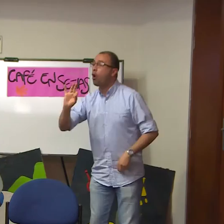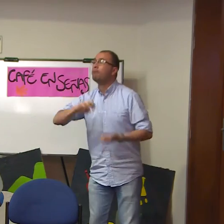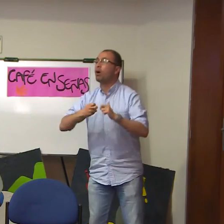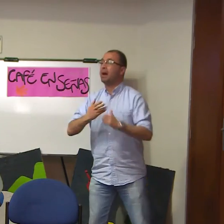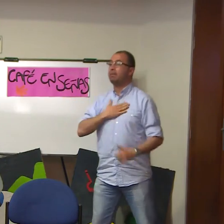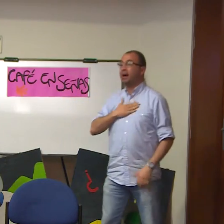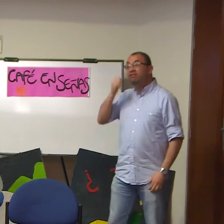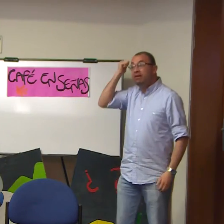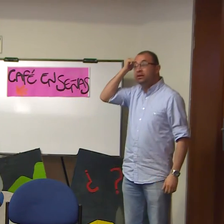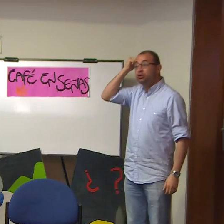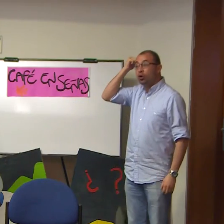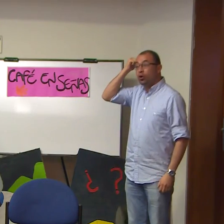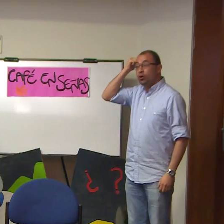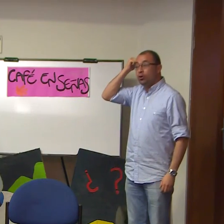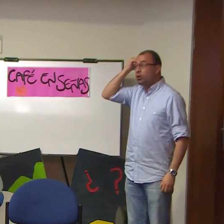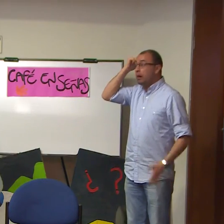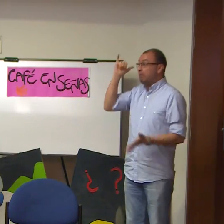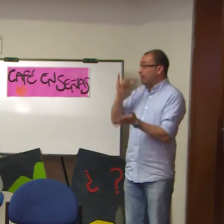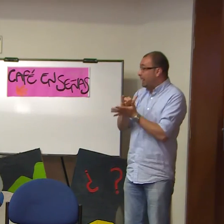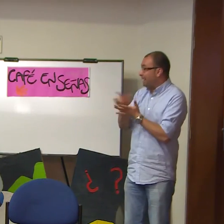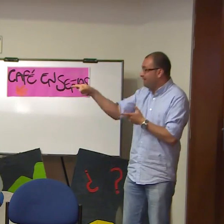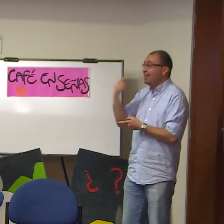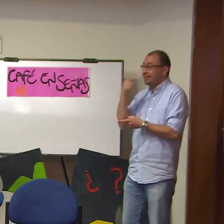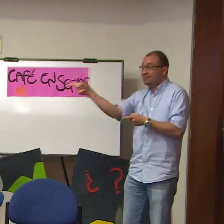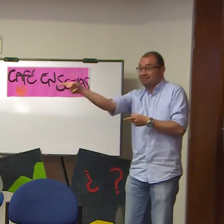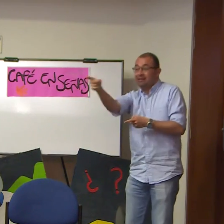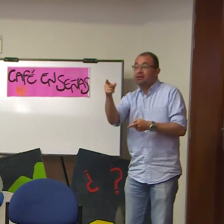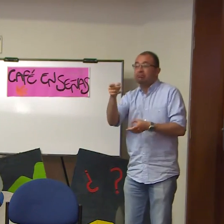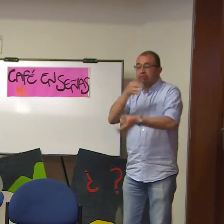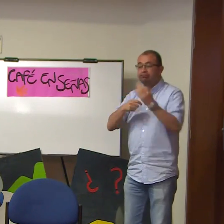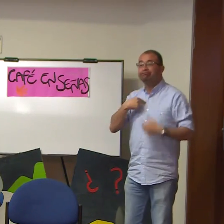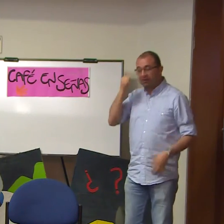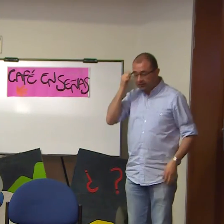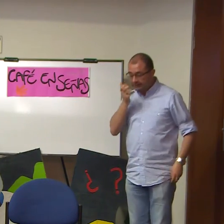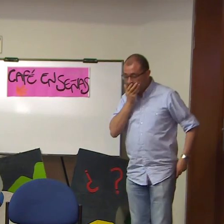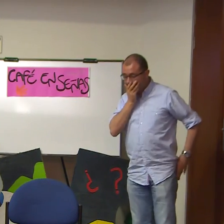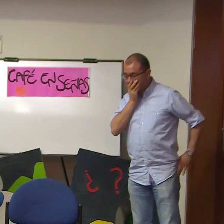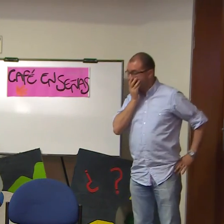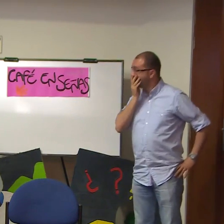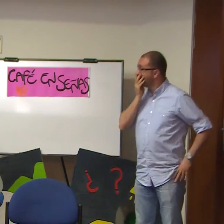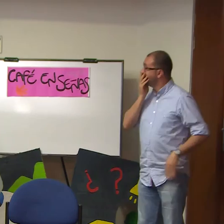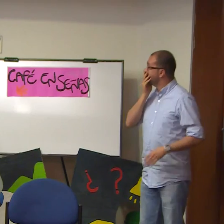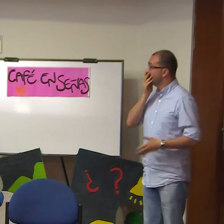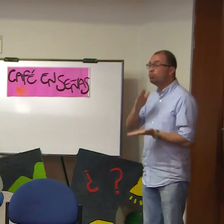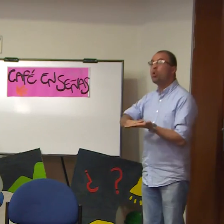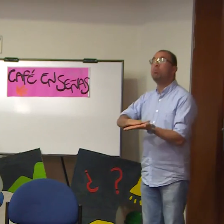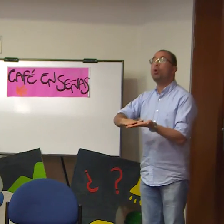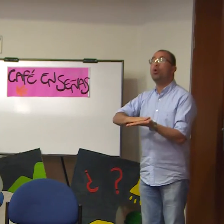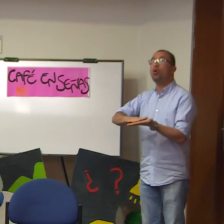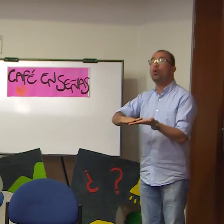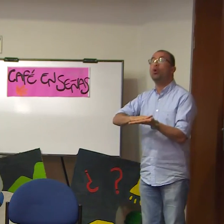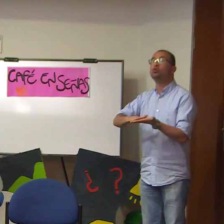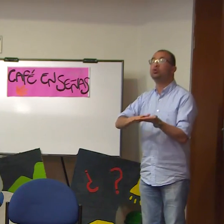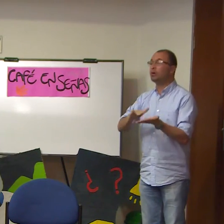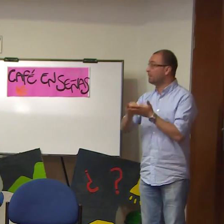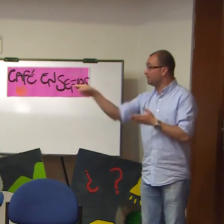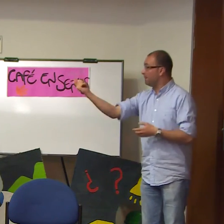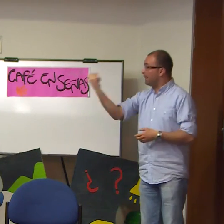que el problema es para mí como maestro, cuando nos preguntaban qué tengo que cambiar en mí, cómo puedo